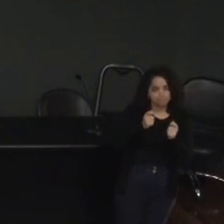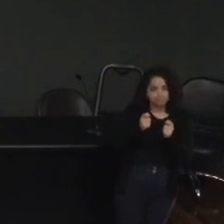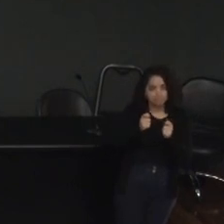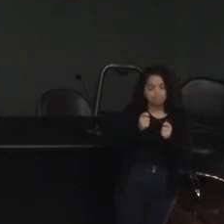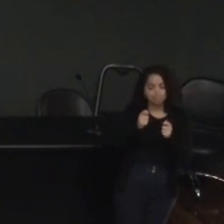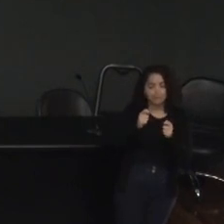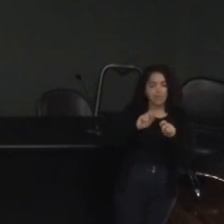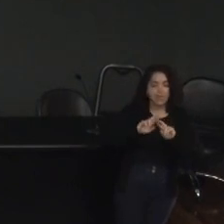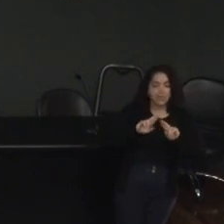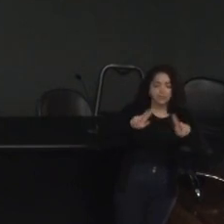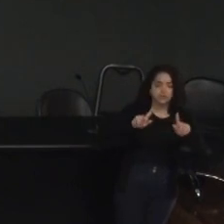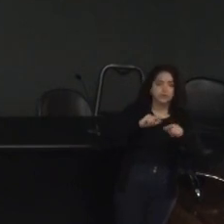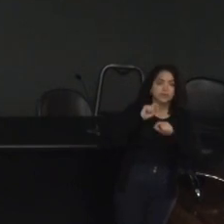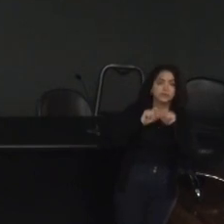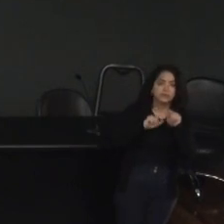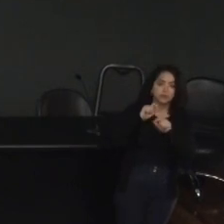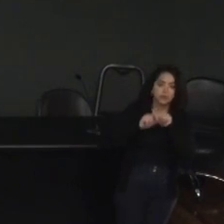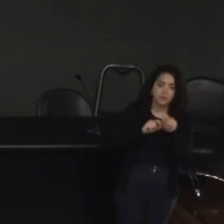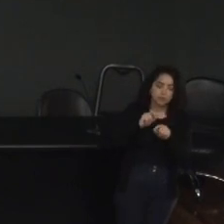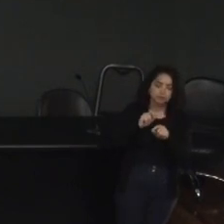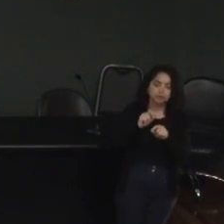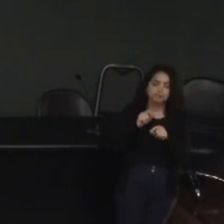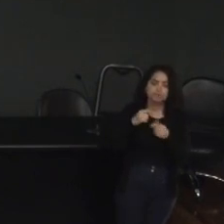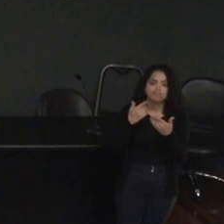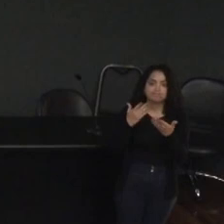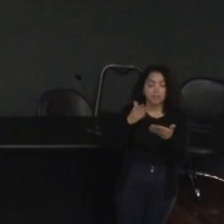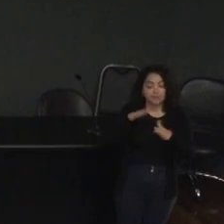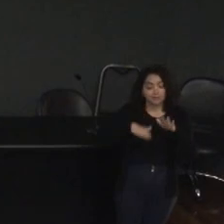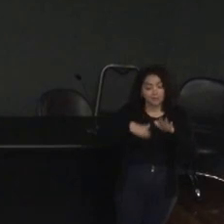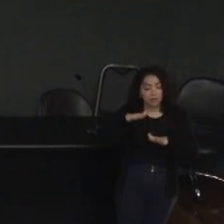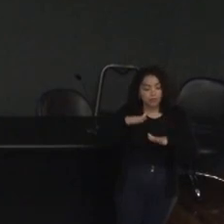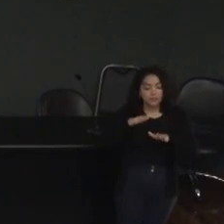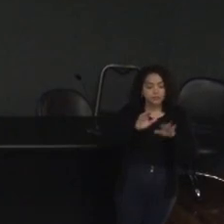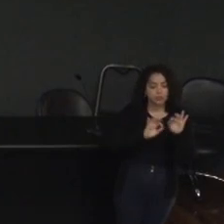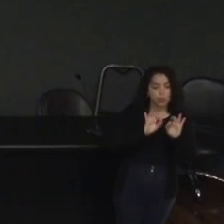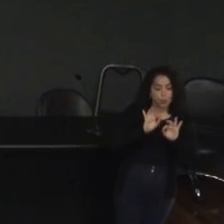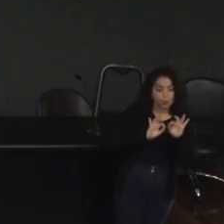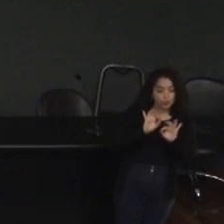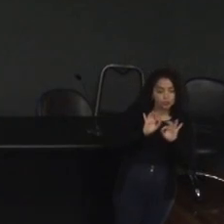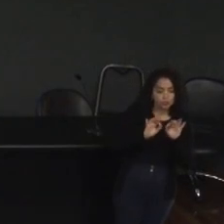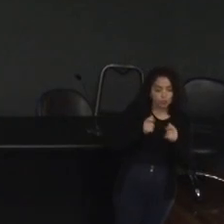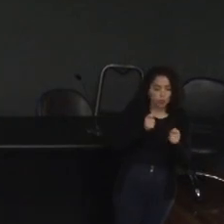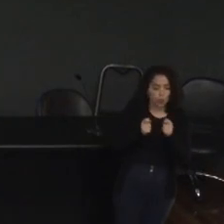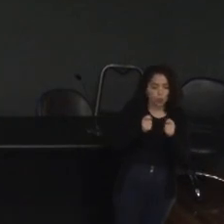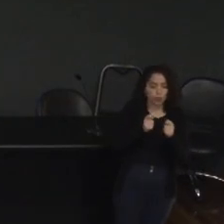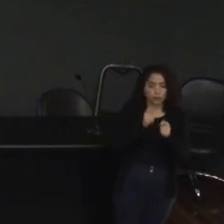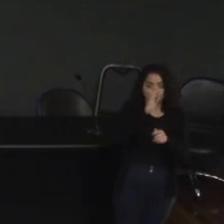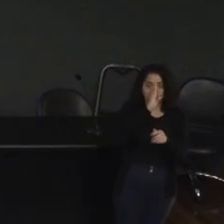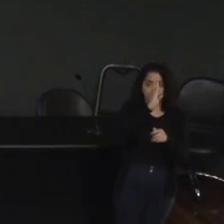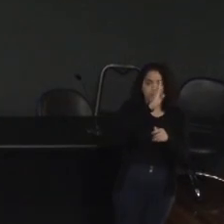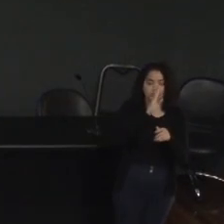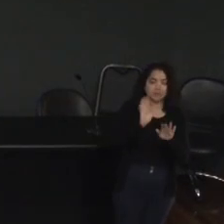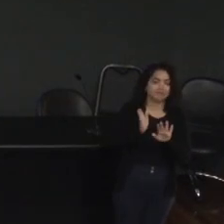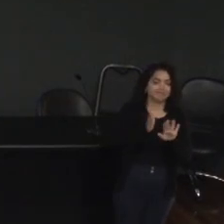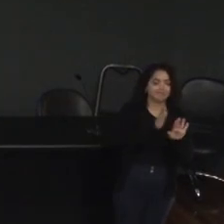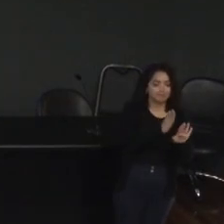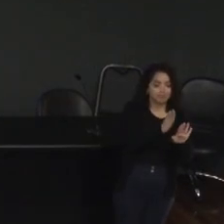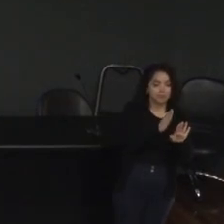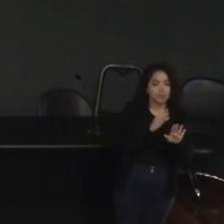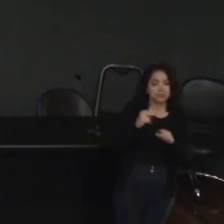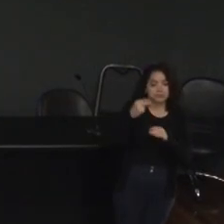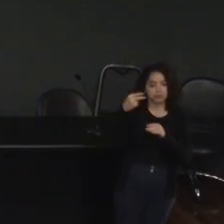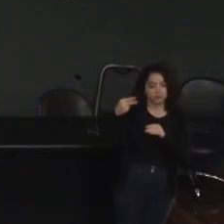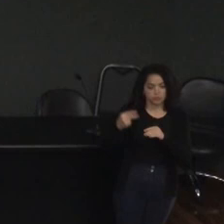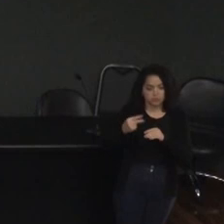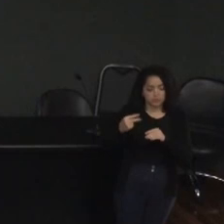que é a diferença Talvez ele não faça parte mais de um controle prioritário Talvez o controle seja um controle secundário